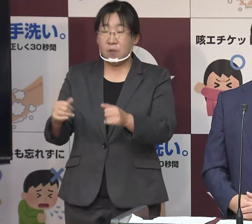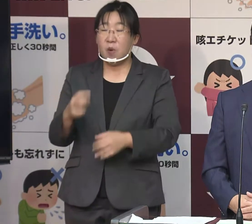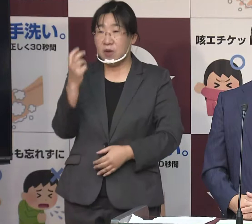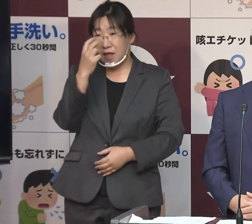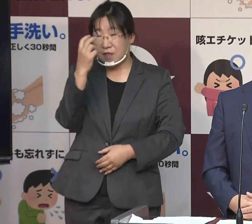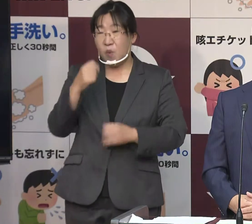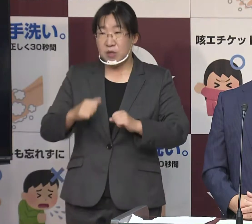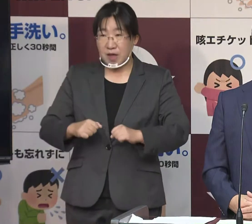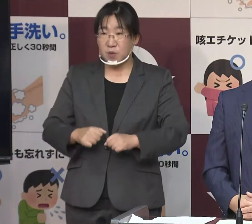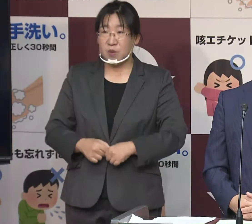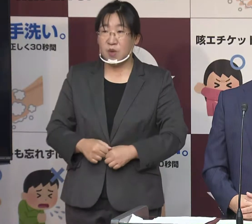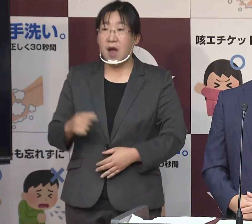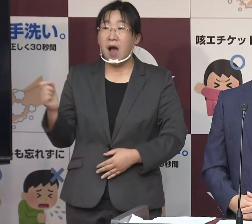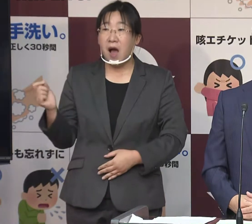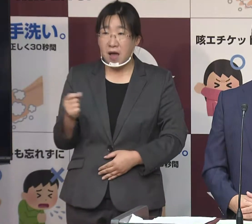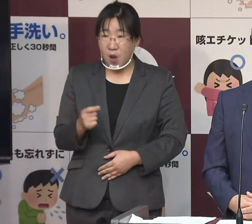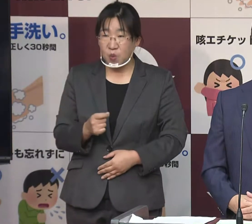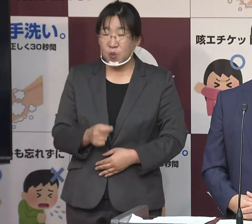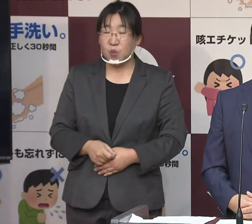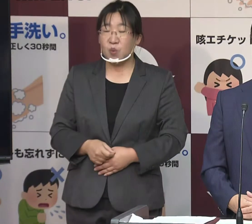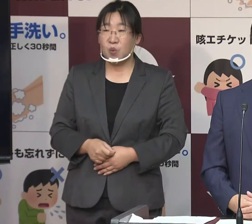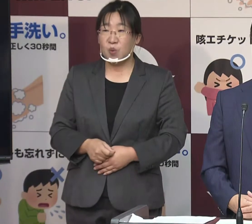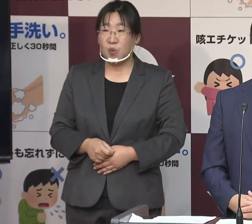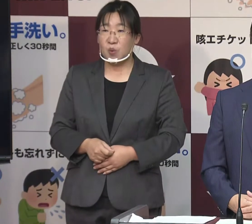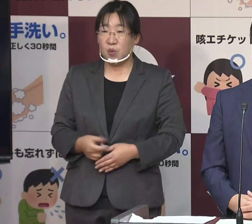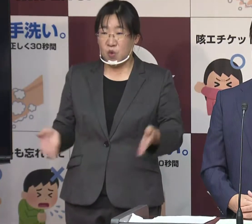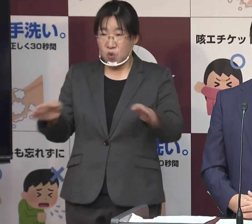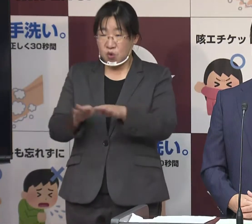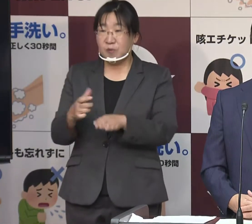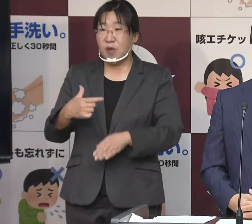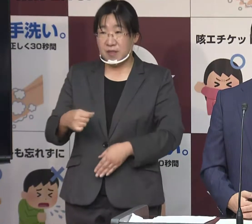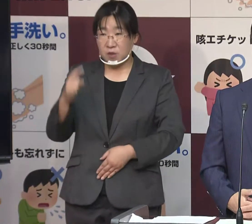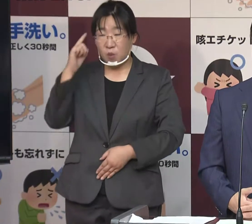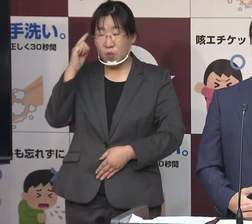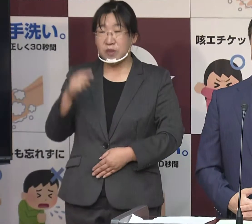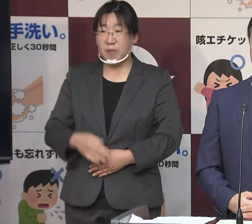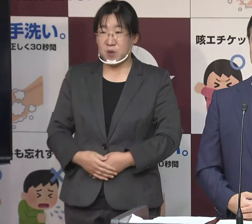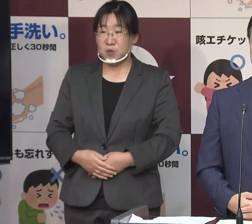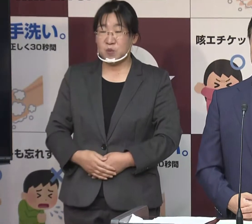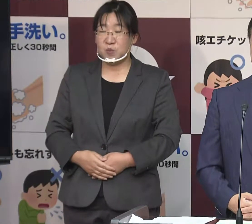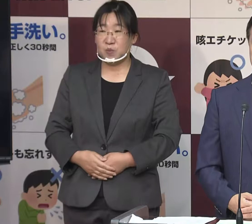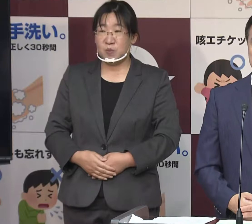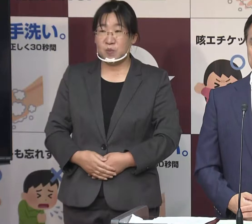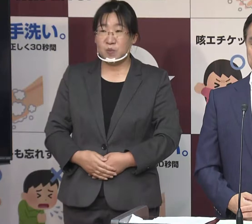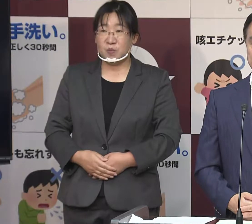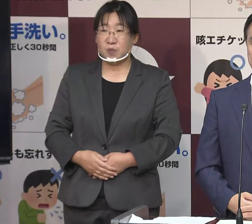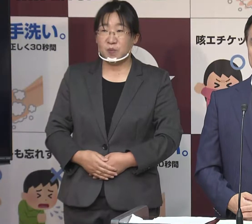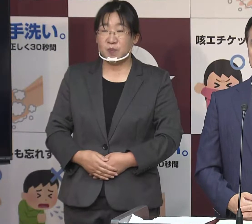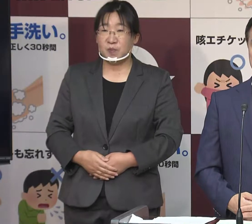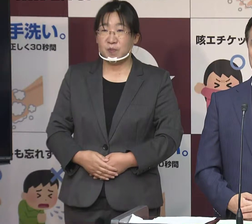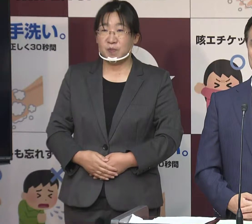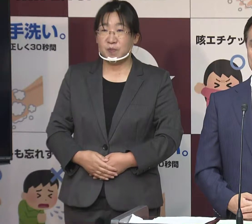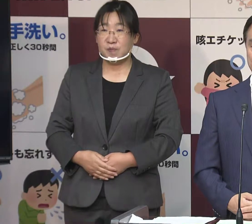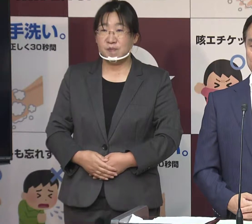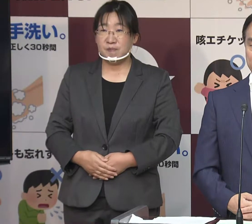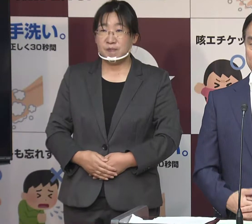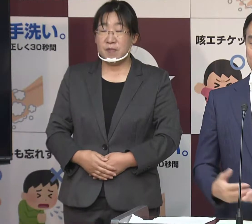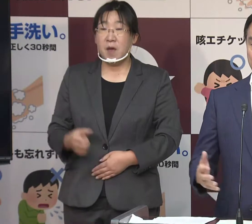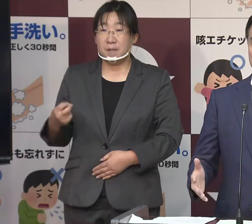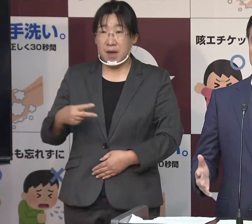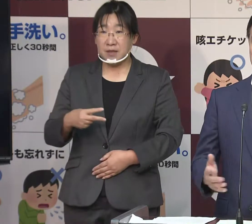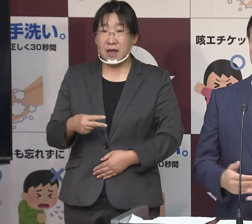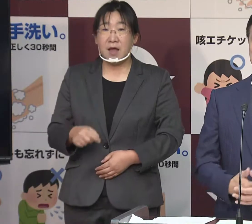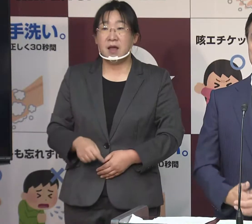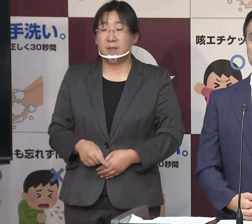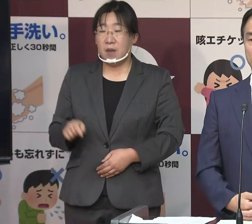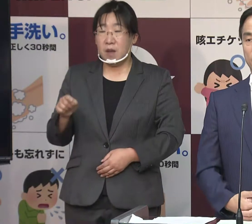りますし、まあ、これは速やかに、一刻も早く封じ込みを行っていきたいというふうに思います。そしてまた一般的に、まあ、この